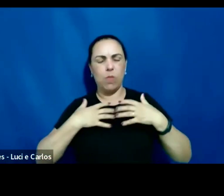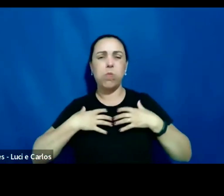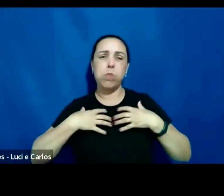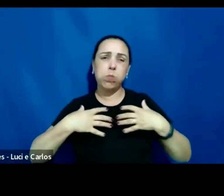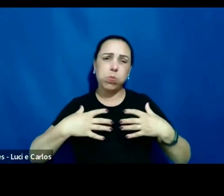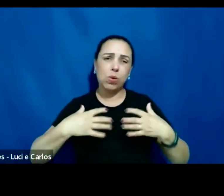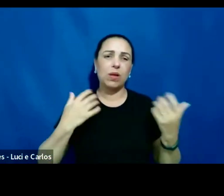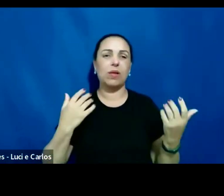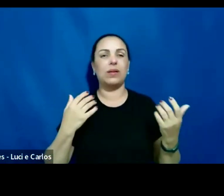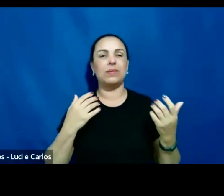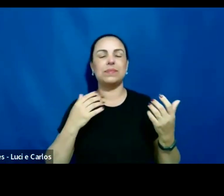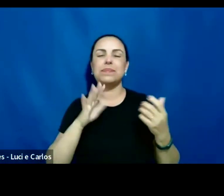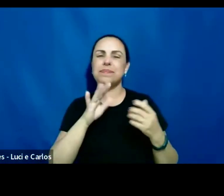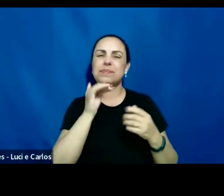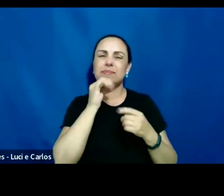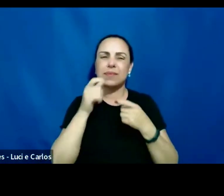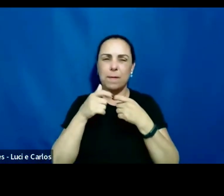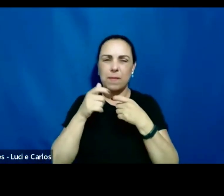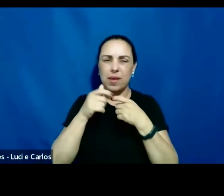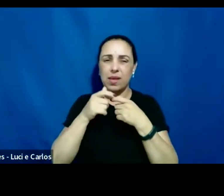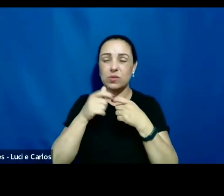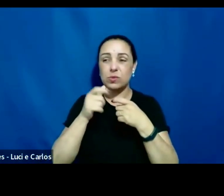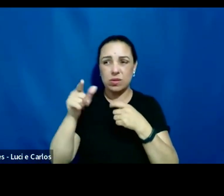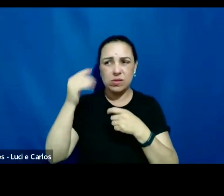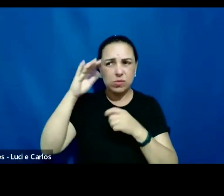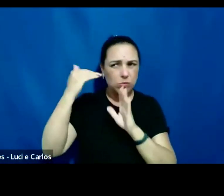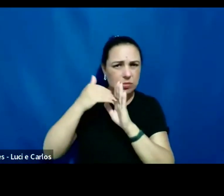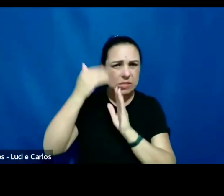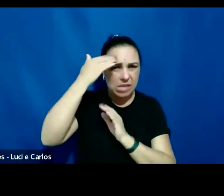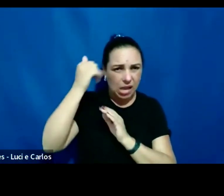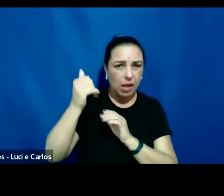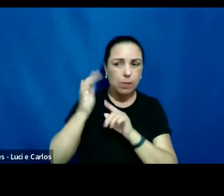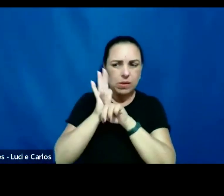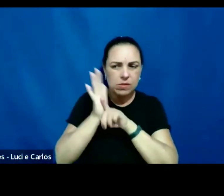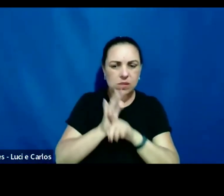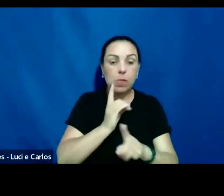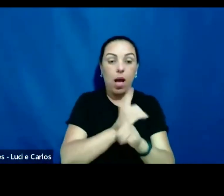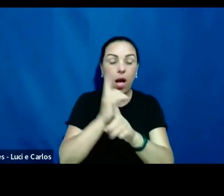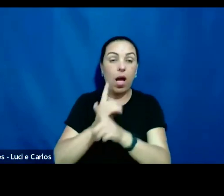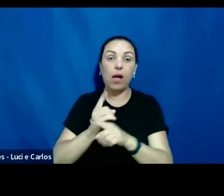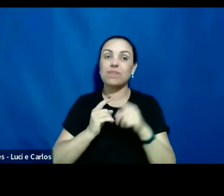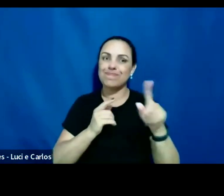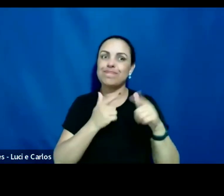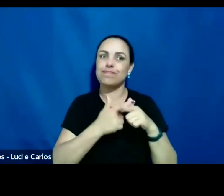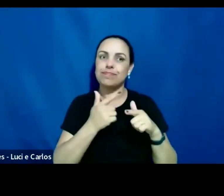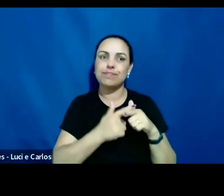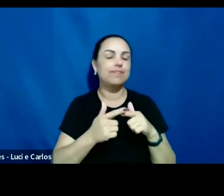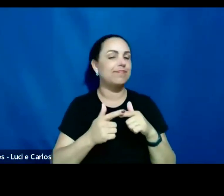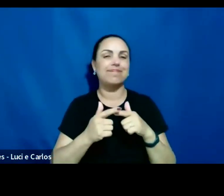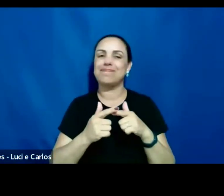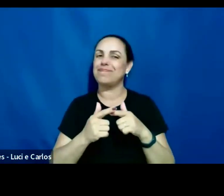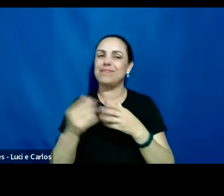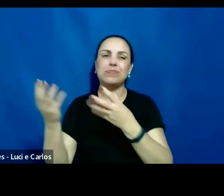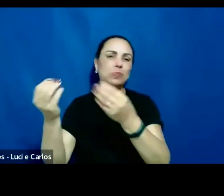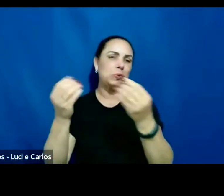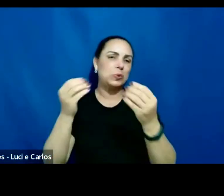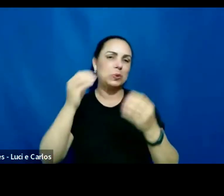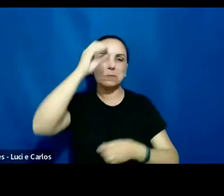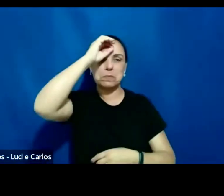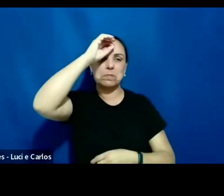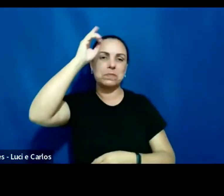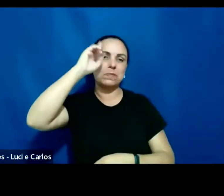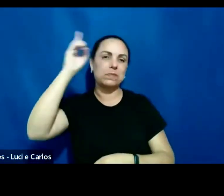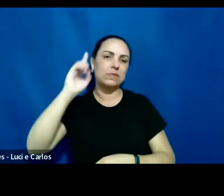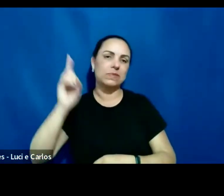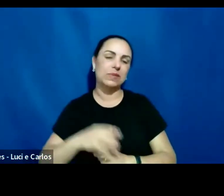referência. Tem que estar acima do valor de referência para começar a tratar. Isso é errado. Então, se você tem, por